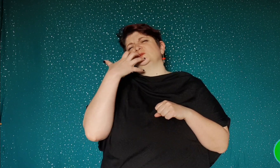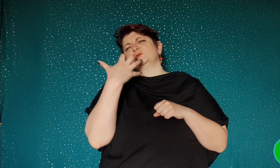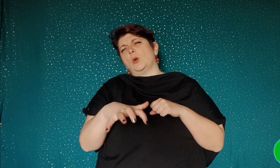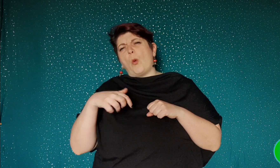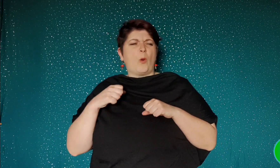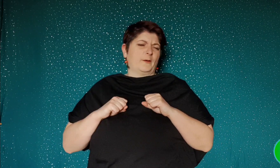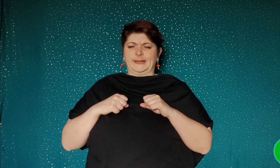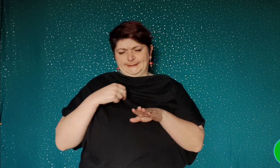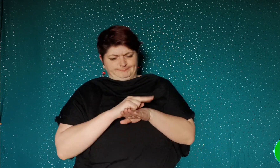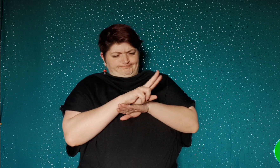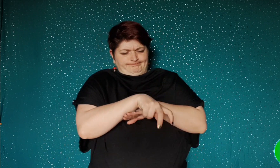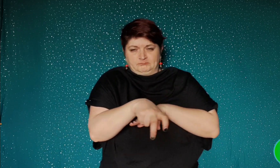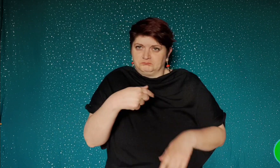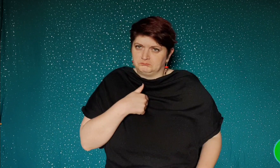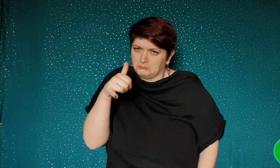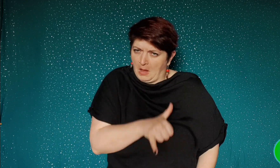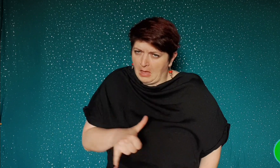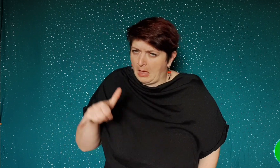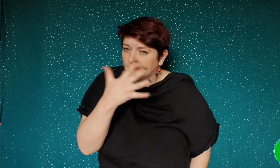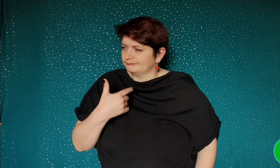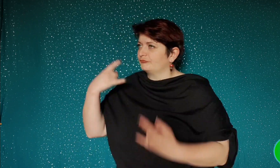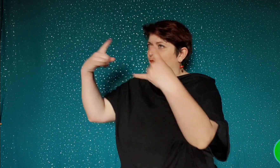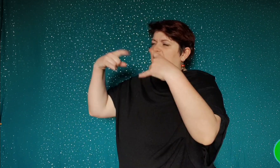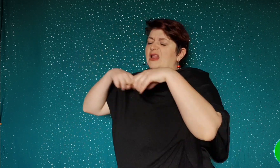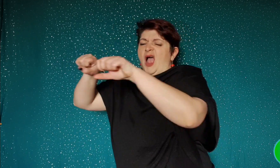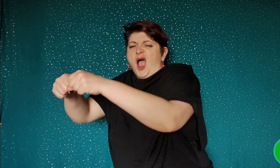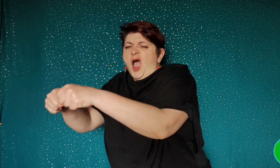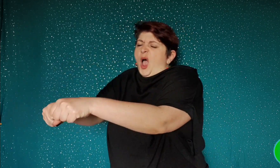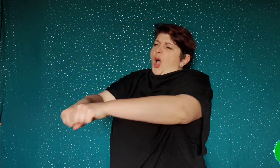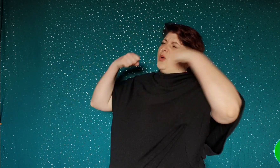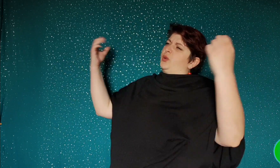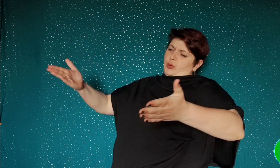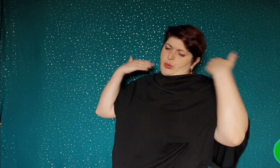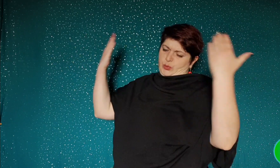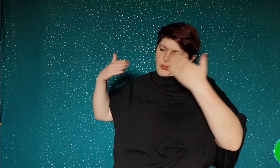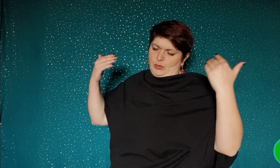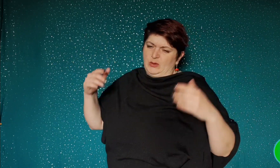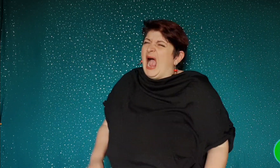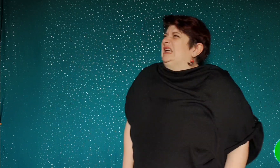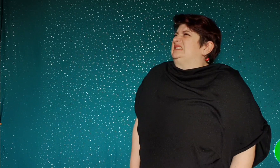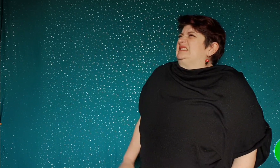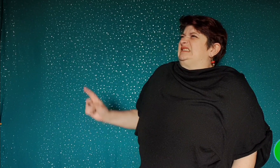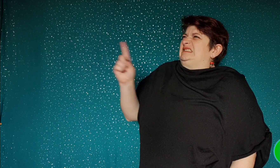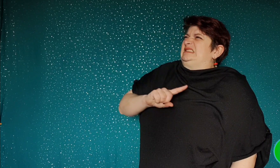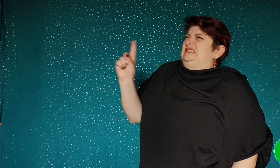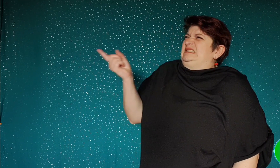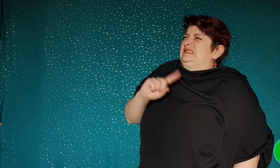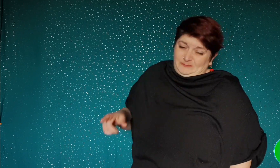il faisait chaud. Alors, j'ouvris stupidement la fenêtre de nouveau.